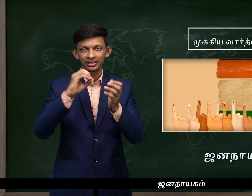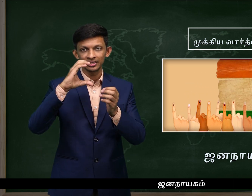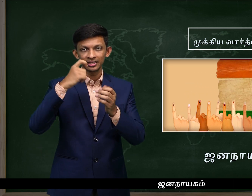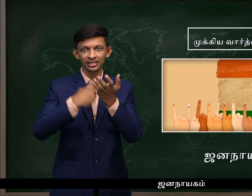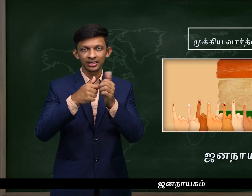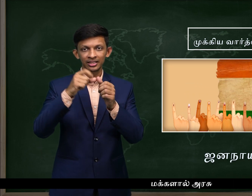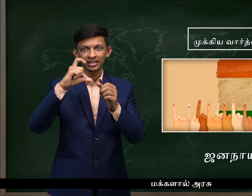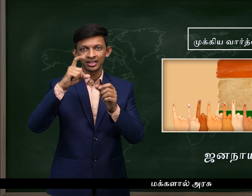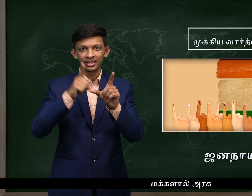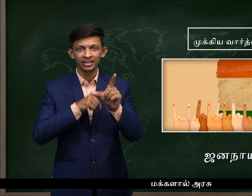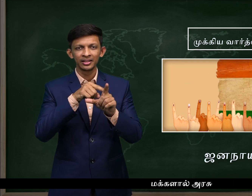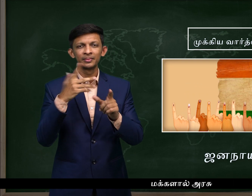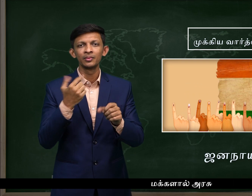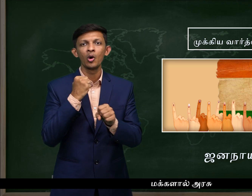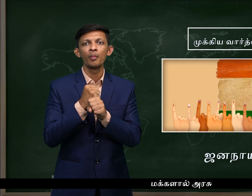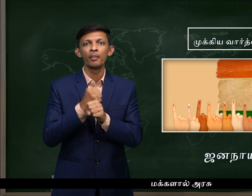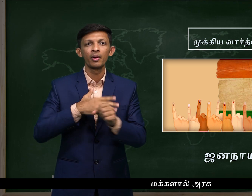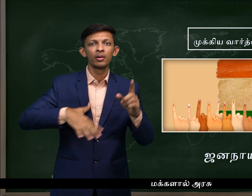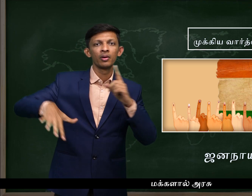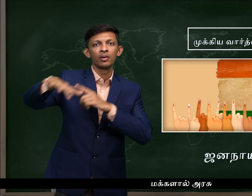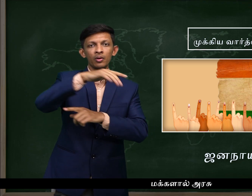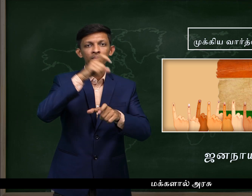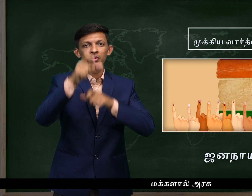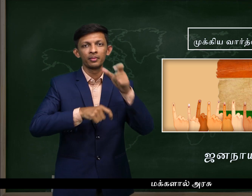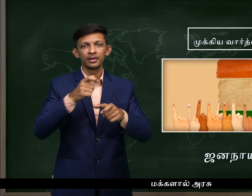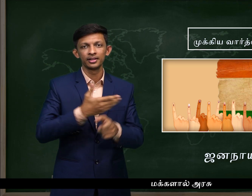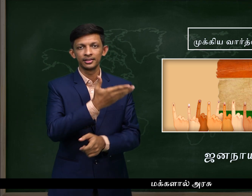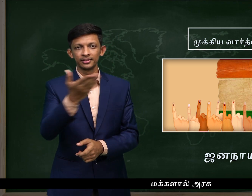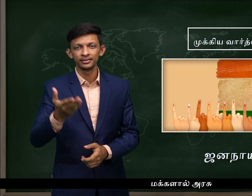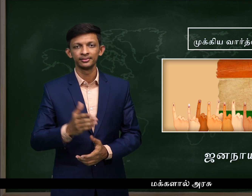ஜனநாயகம், மக்களால் அரசு.